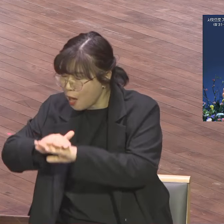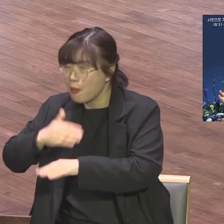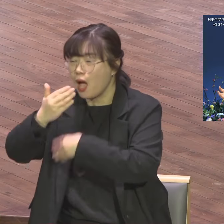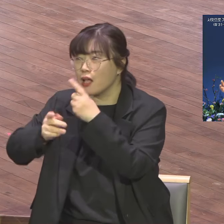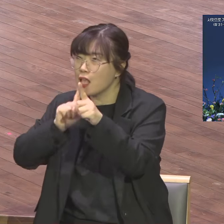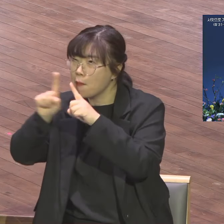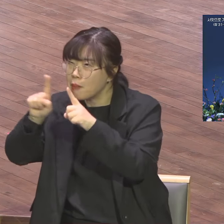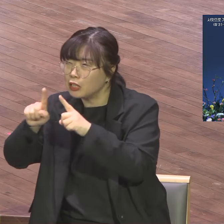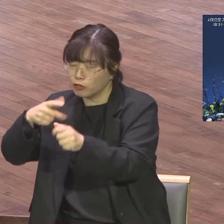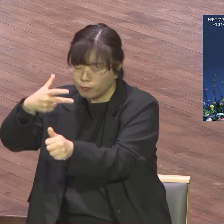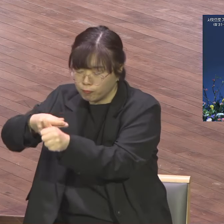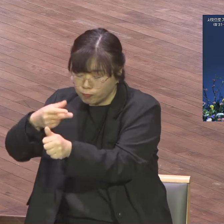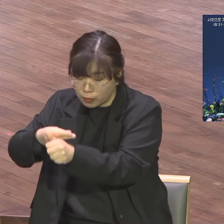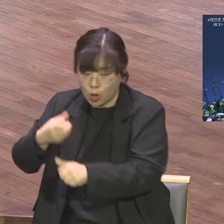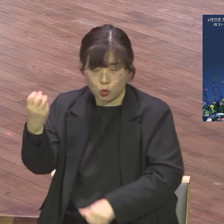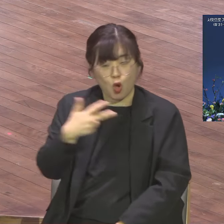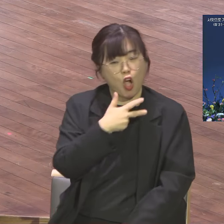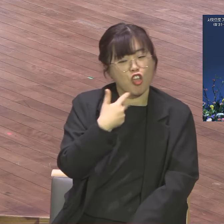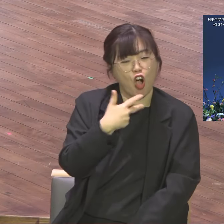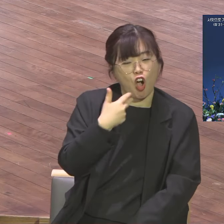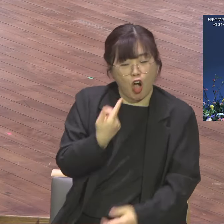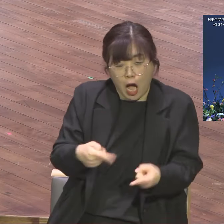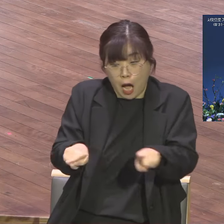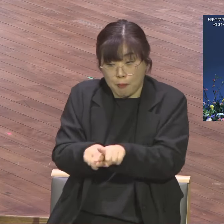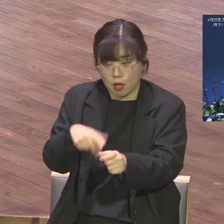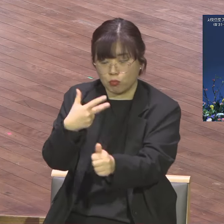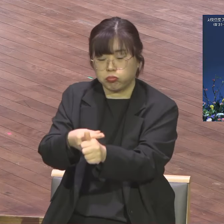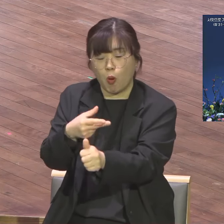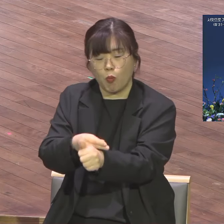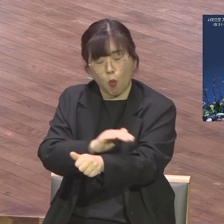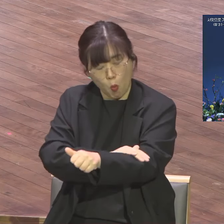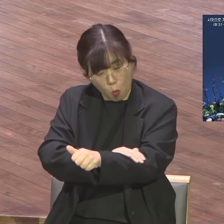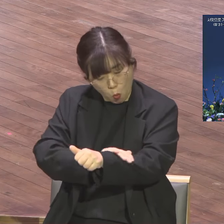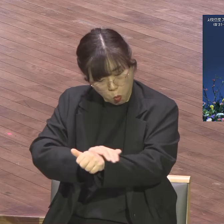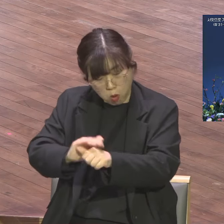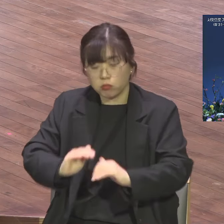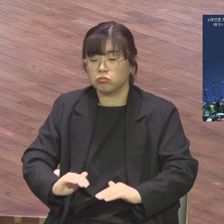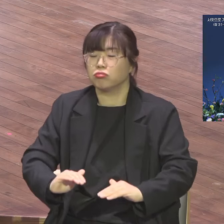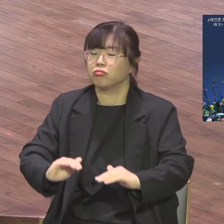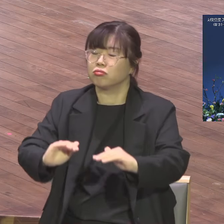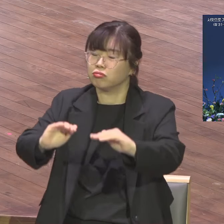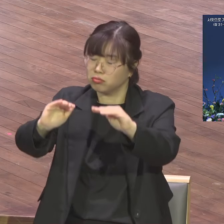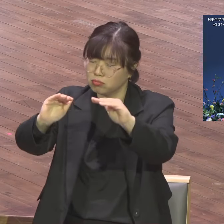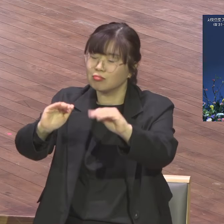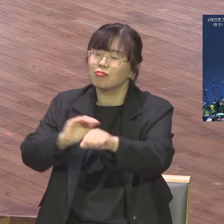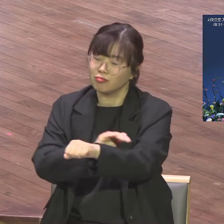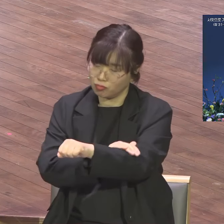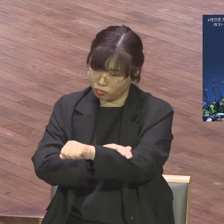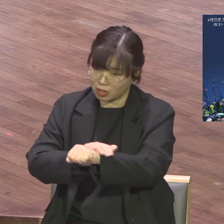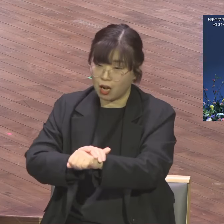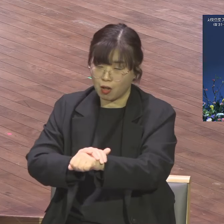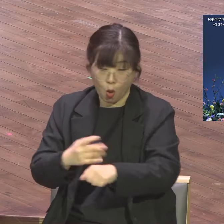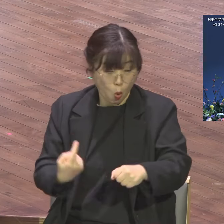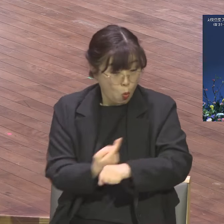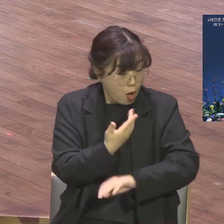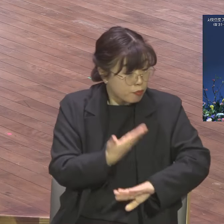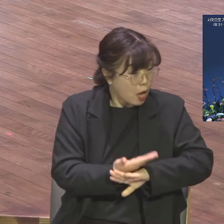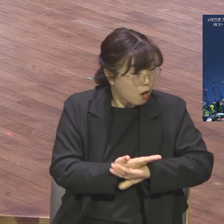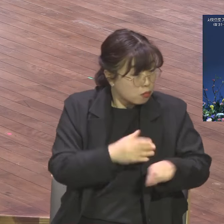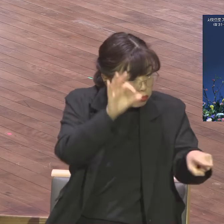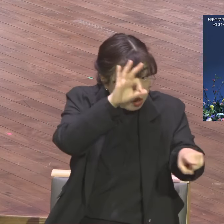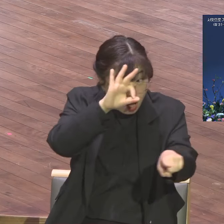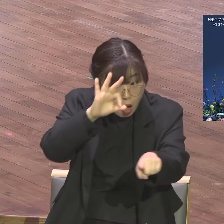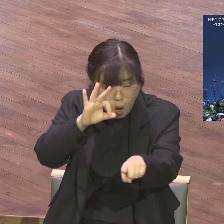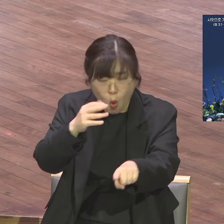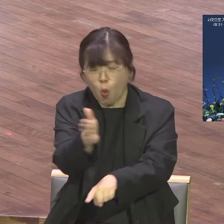드라마 이 뮤지컬 하고 있습니까? 이 늦은 시간에 없습니다. 이 애들이